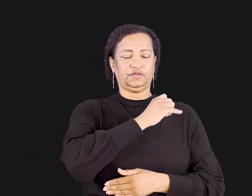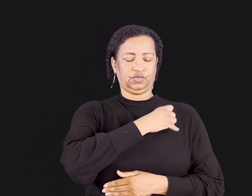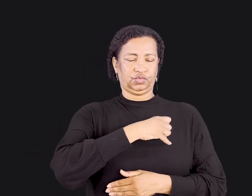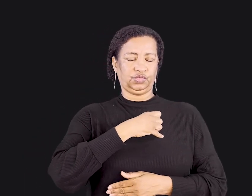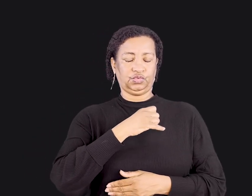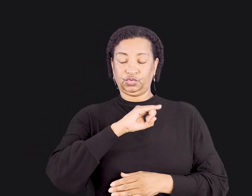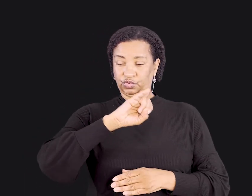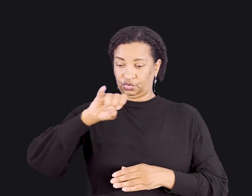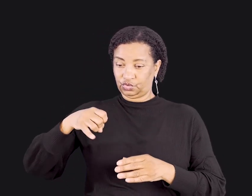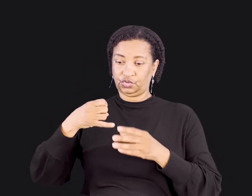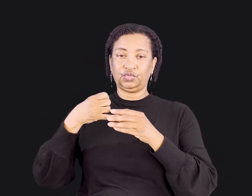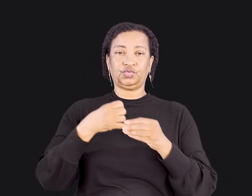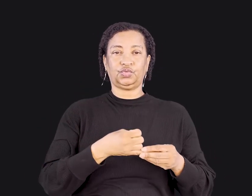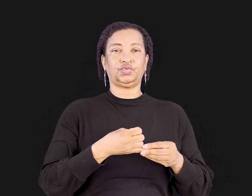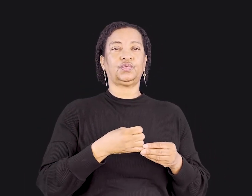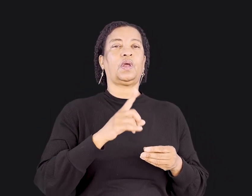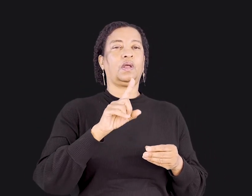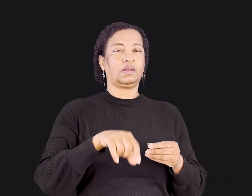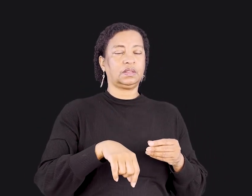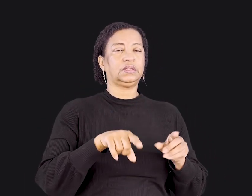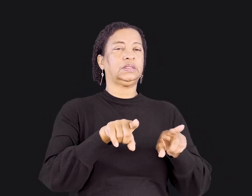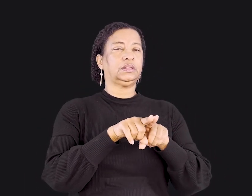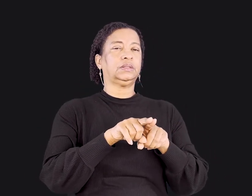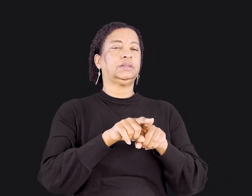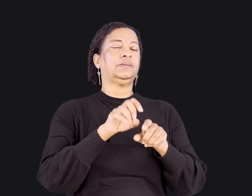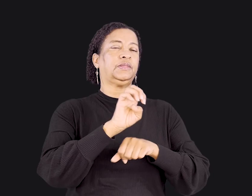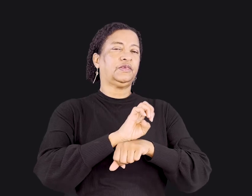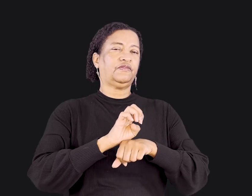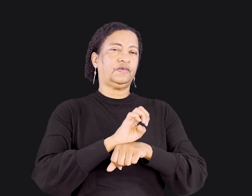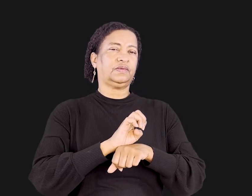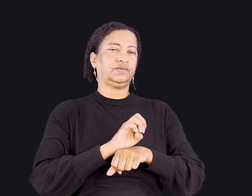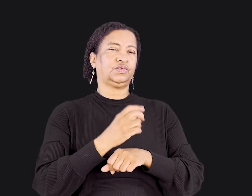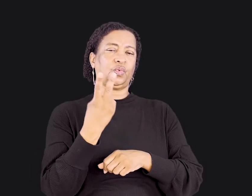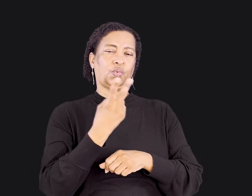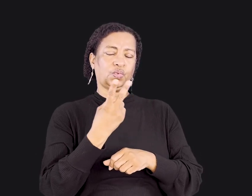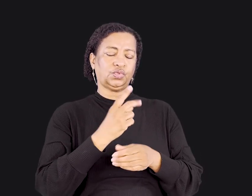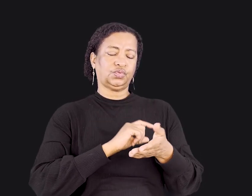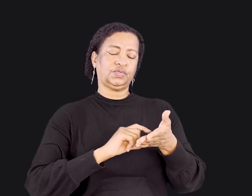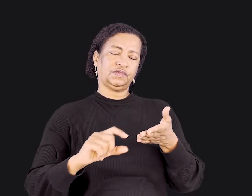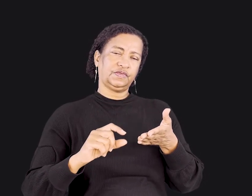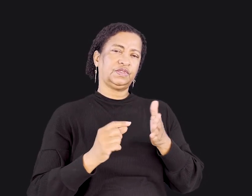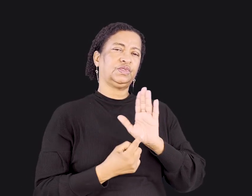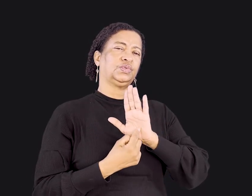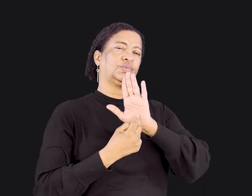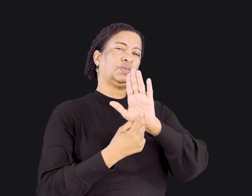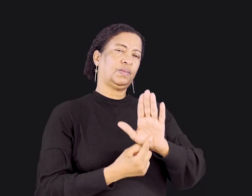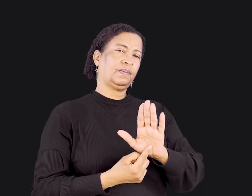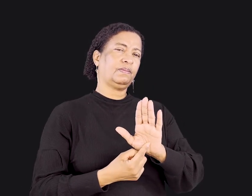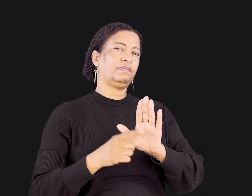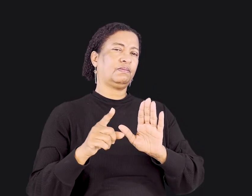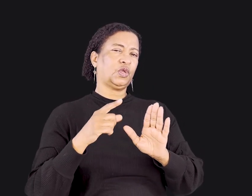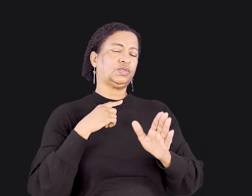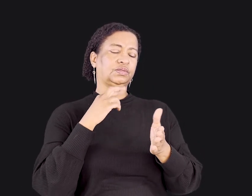verso 3, é o versículo-chave de Efésios. Estes 2 versículos mostram a relação entre os 2